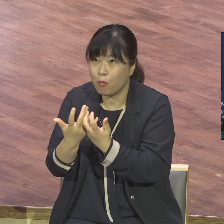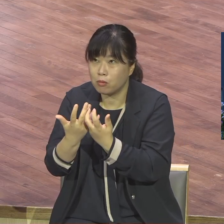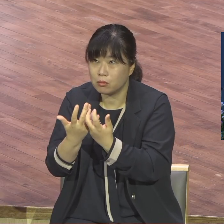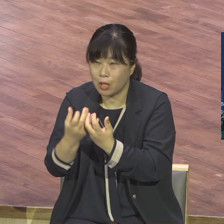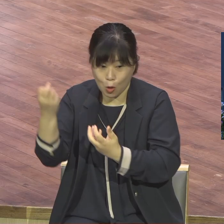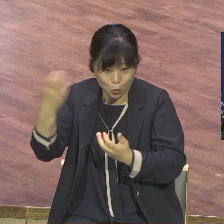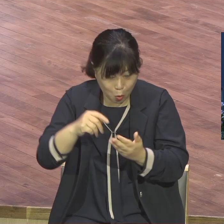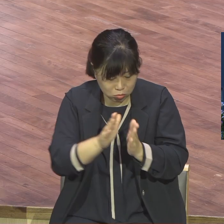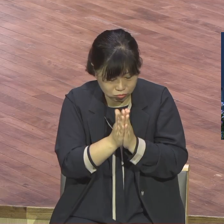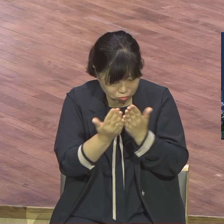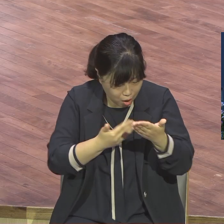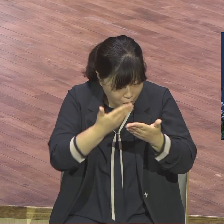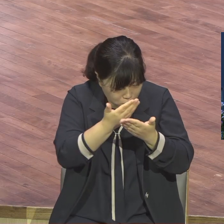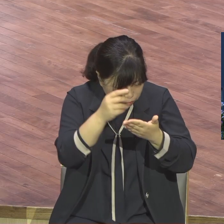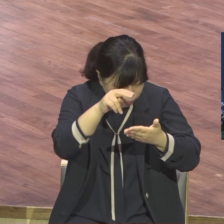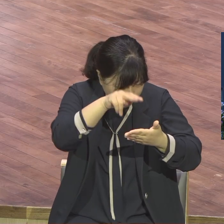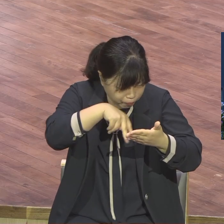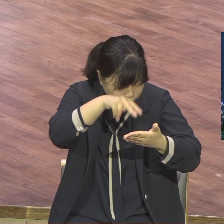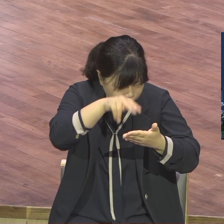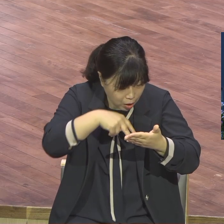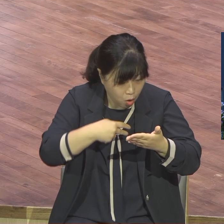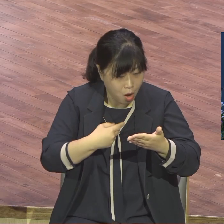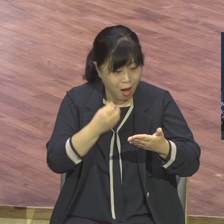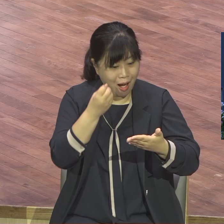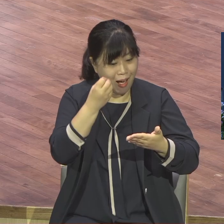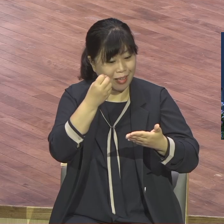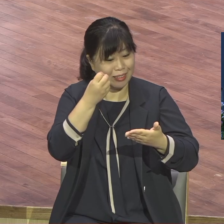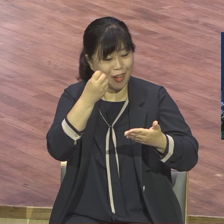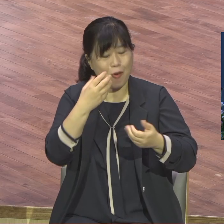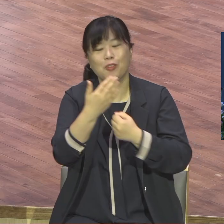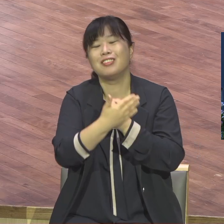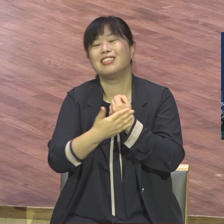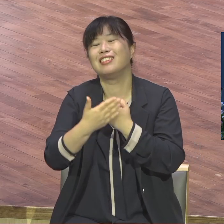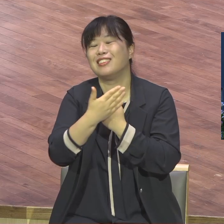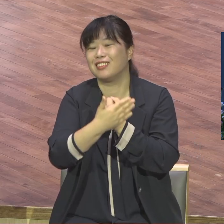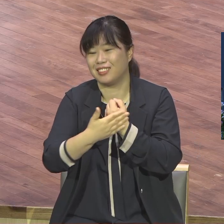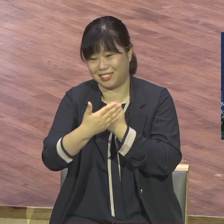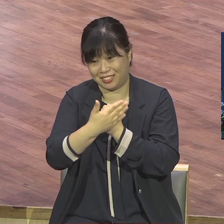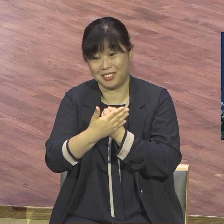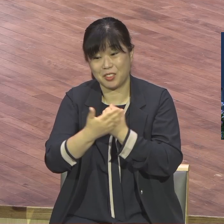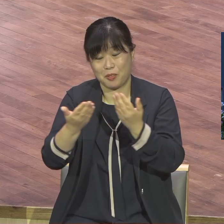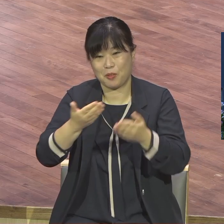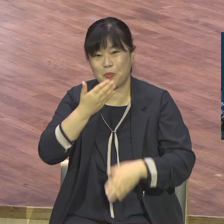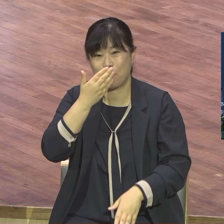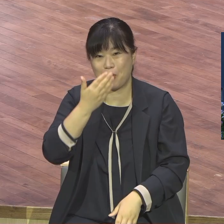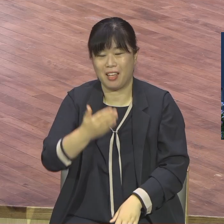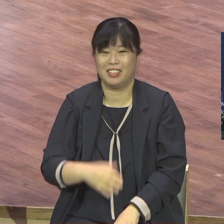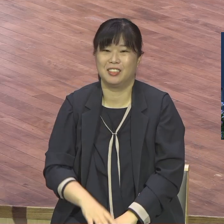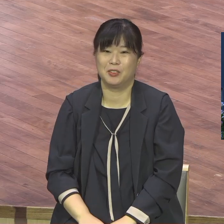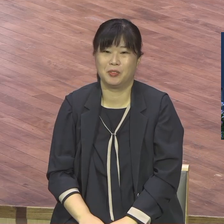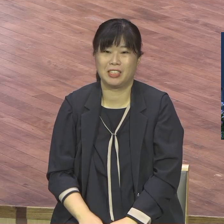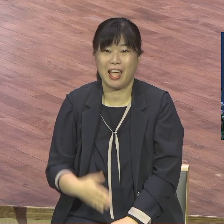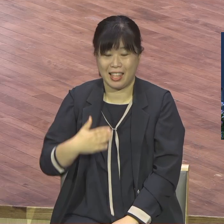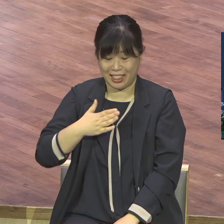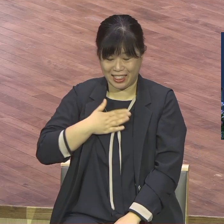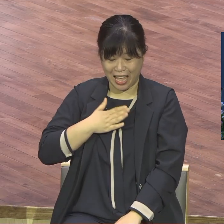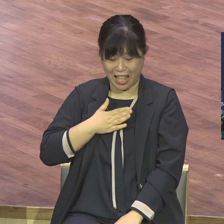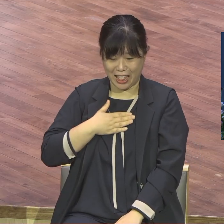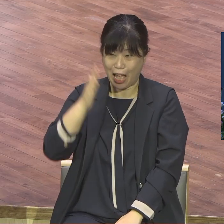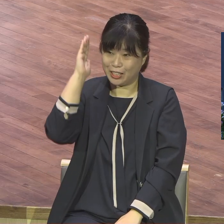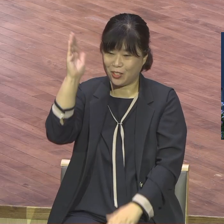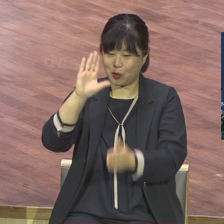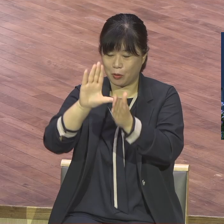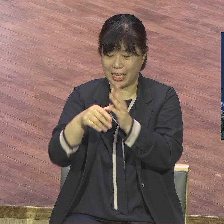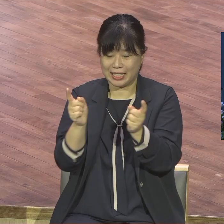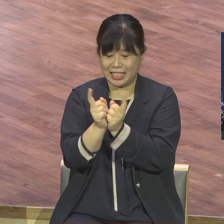새 힘을 얻게 되는 그러한 비밀이 있어요. 그래서 제가 지금 설교를 하면서 저는 원고를 손으로 직접